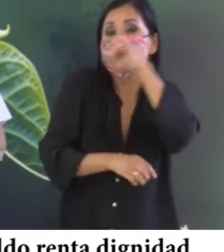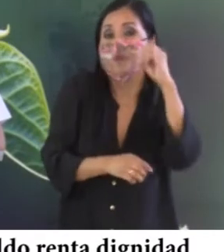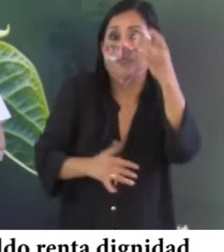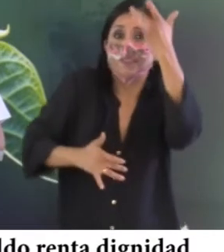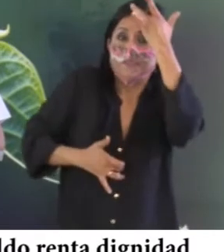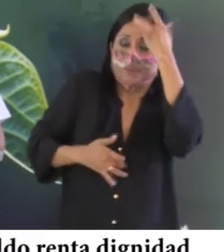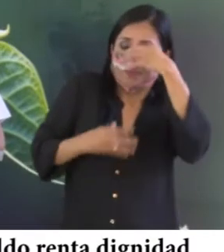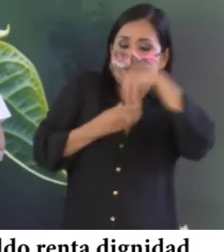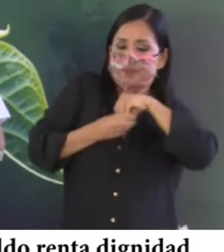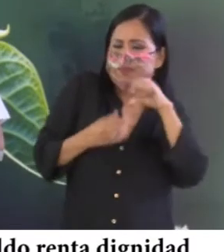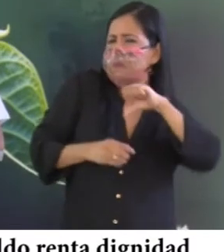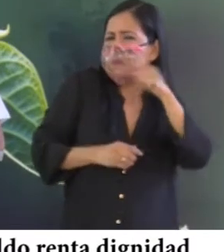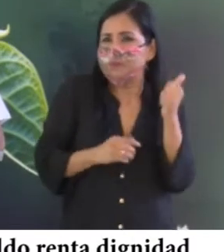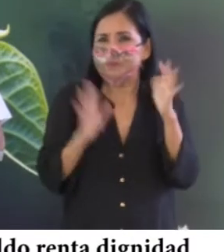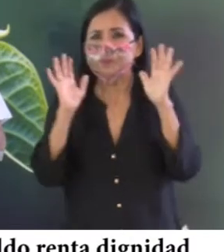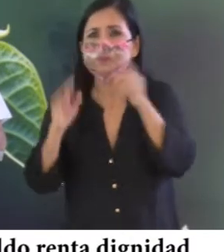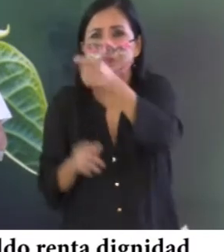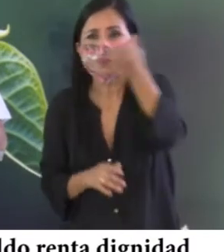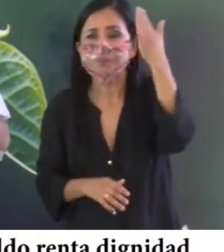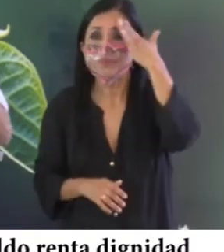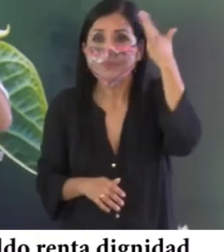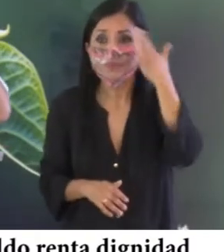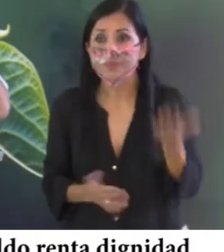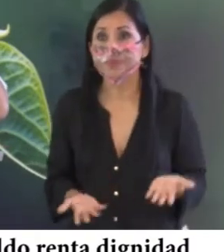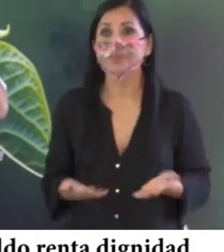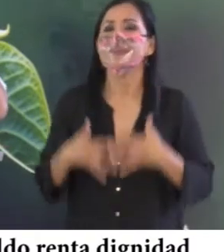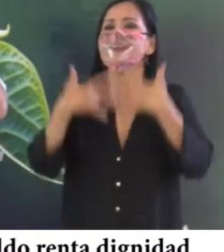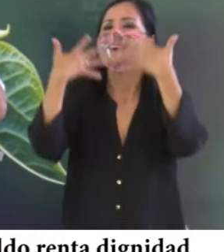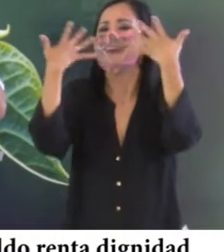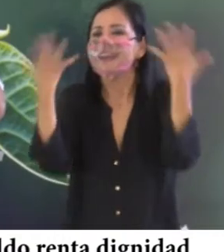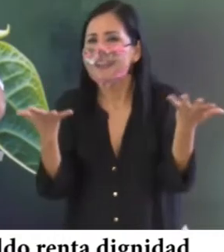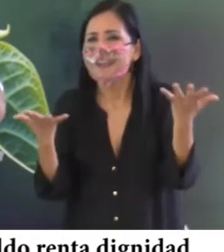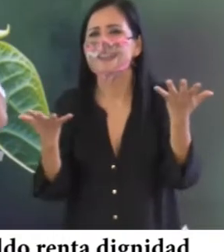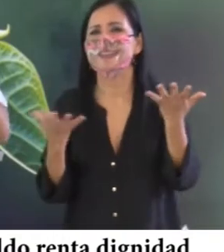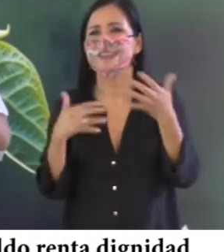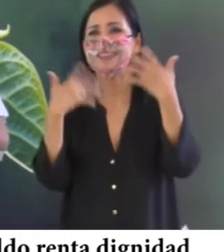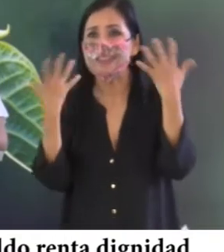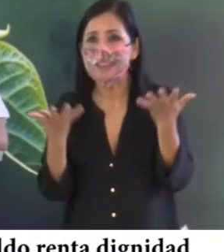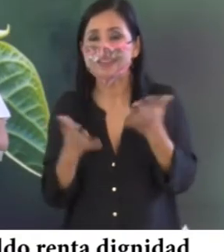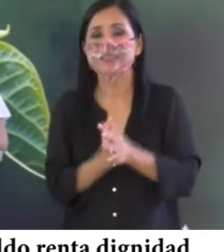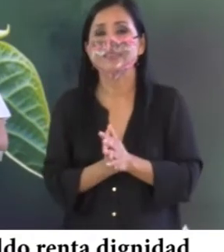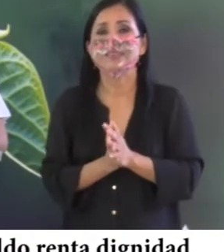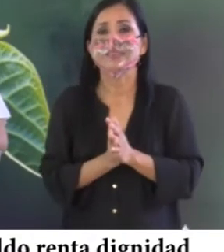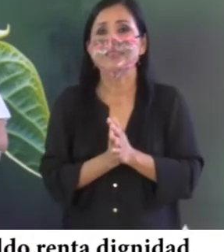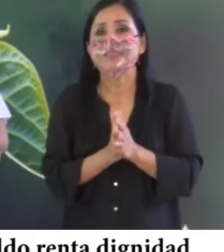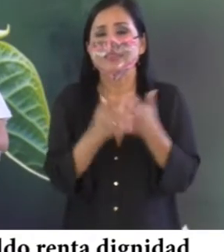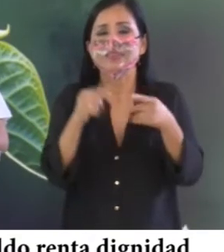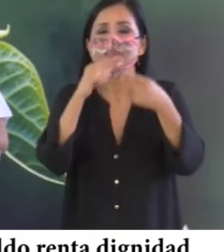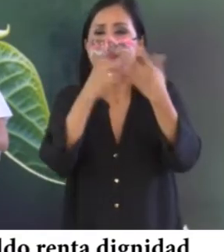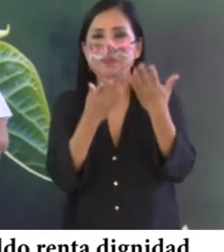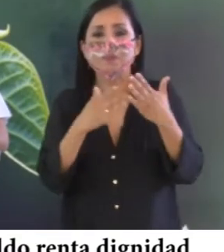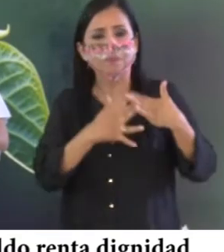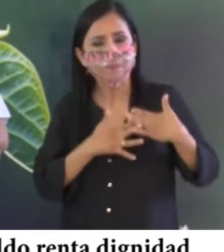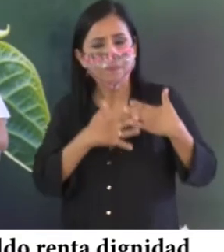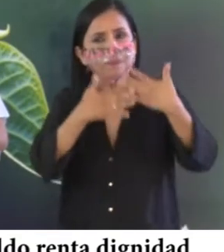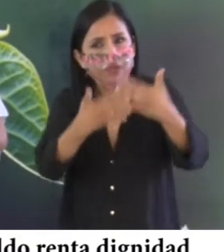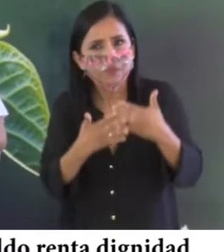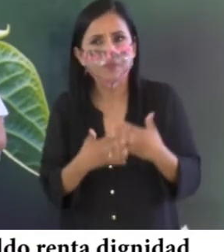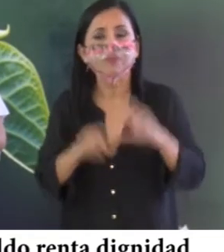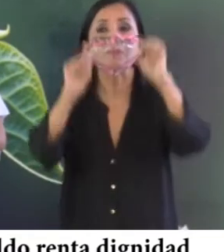base. Ustedes conocen que aquí existe la medida y existe también la